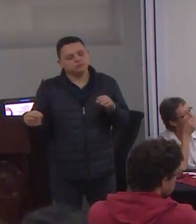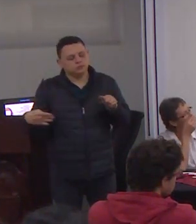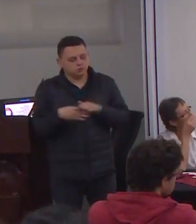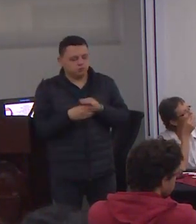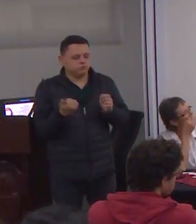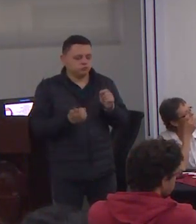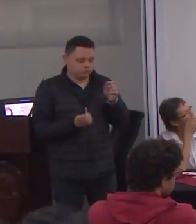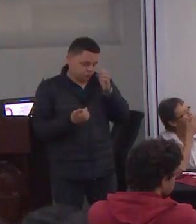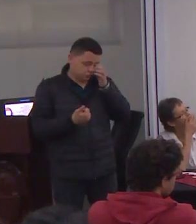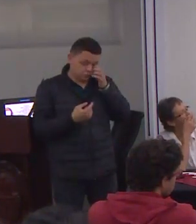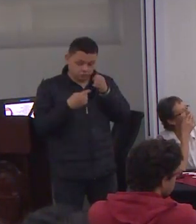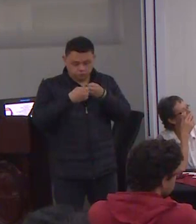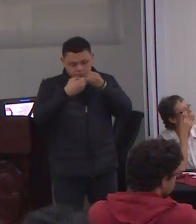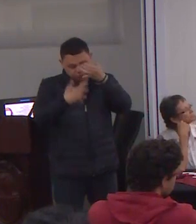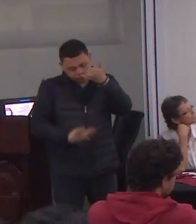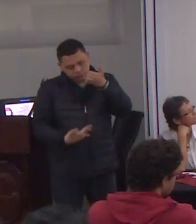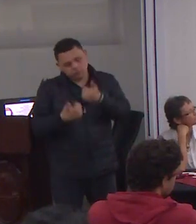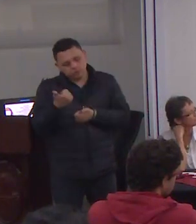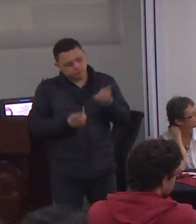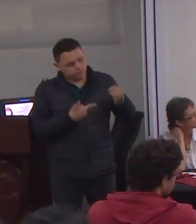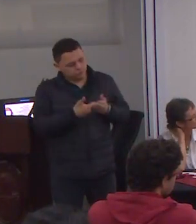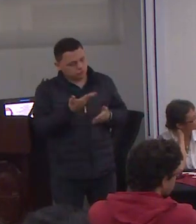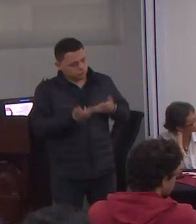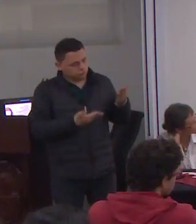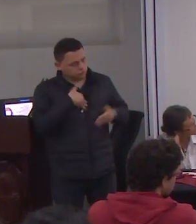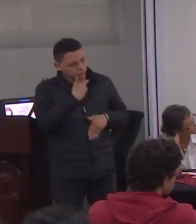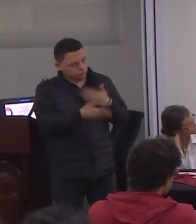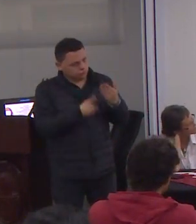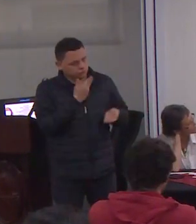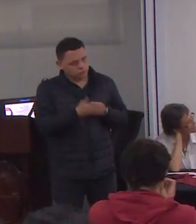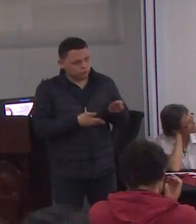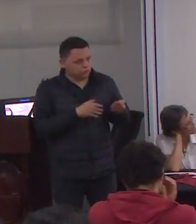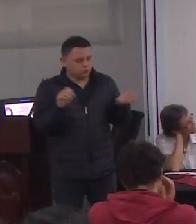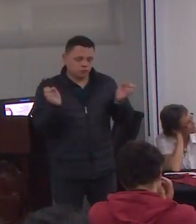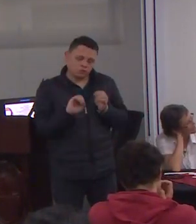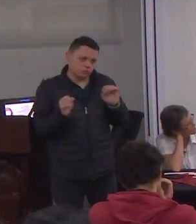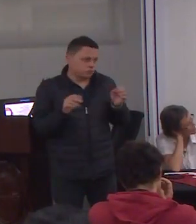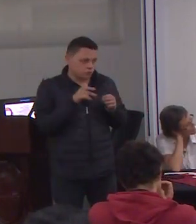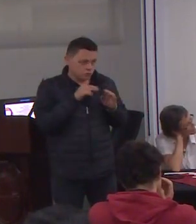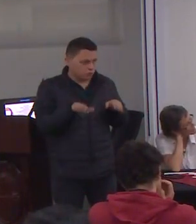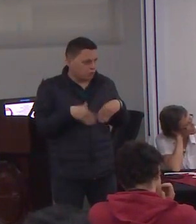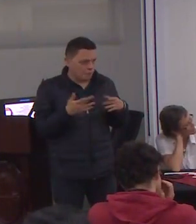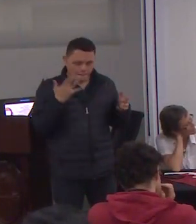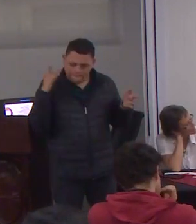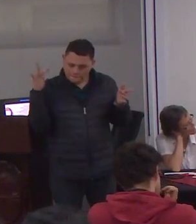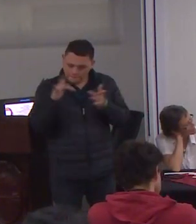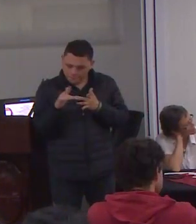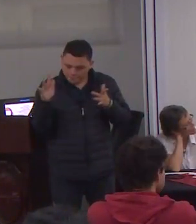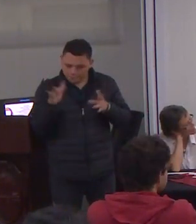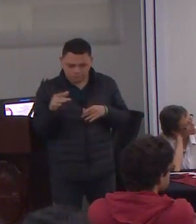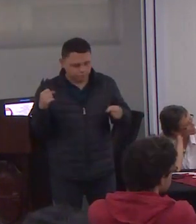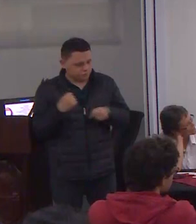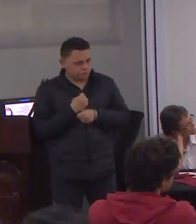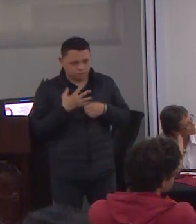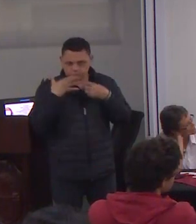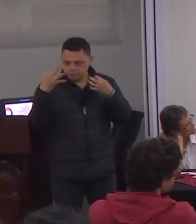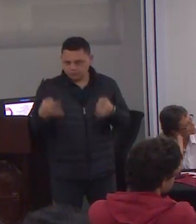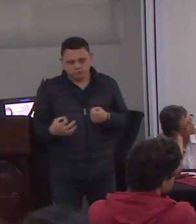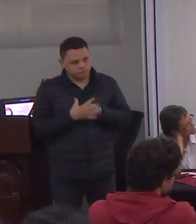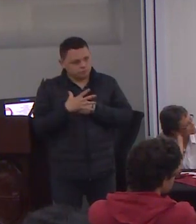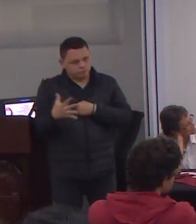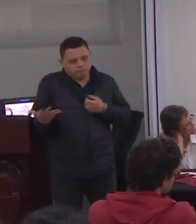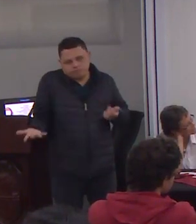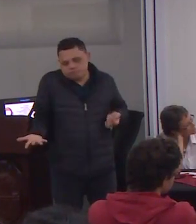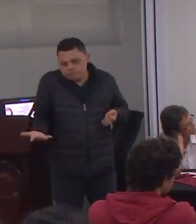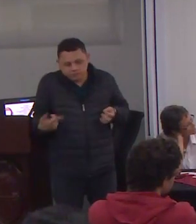derivar dependiendo de su proceso y si no digamos no está apto para trabajar porque hay que ser realistas frente a